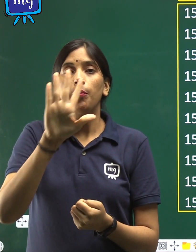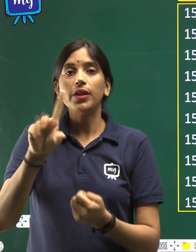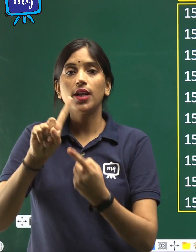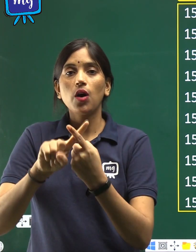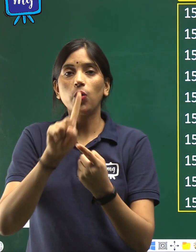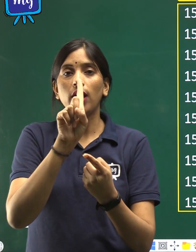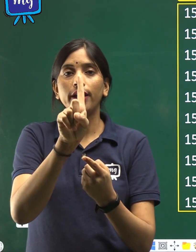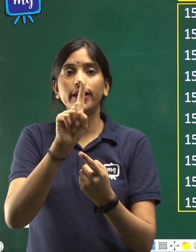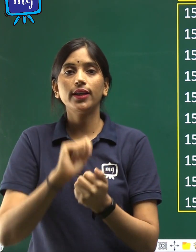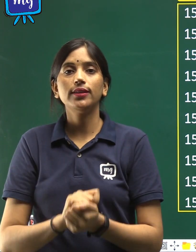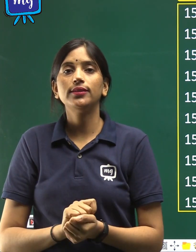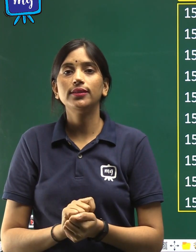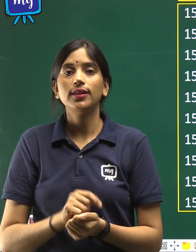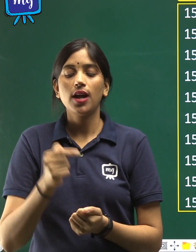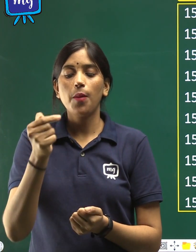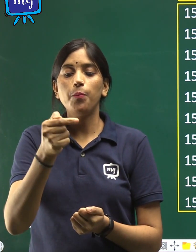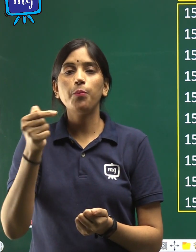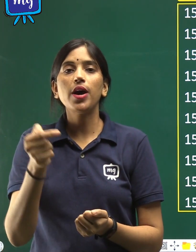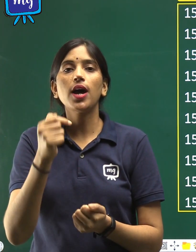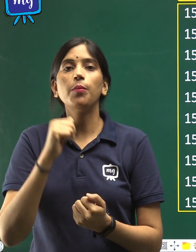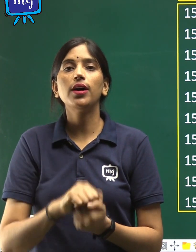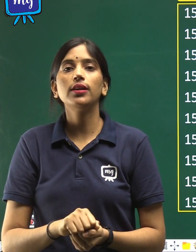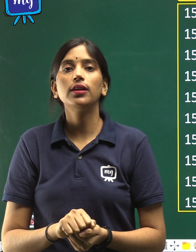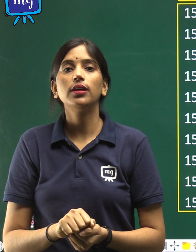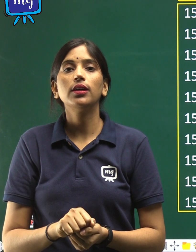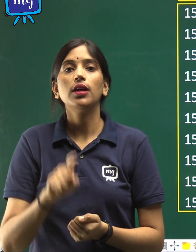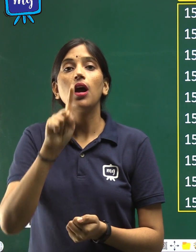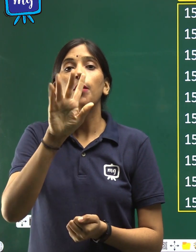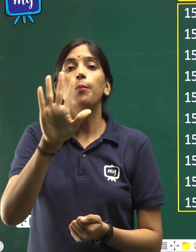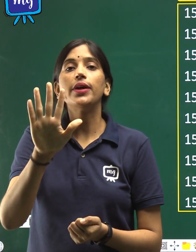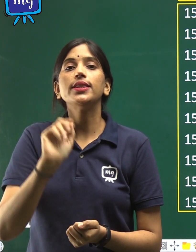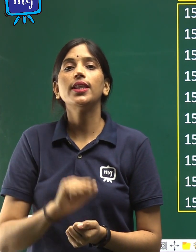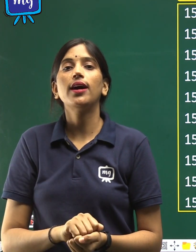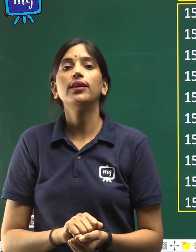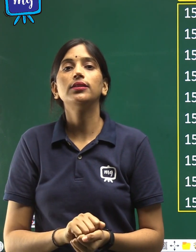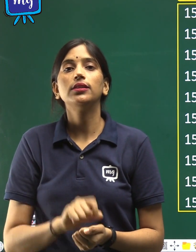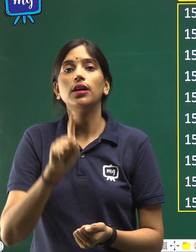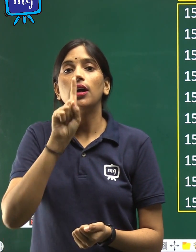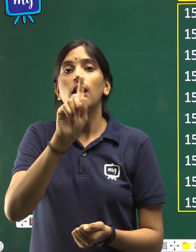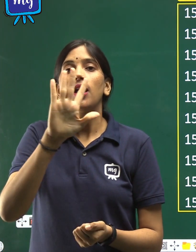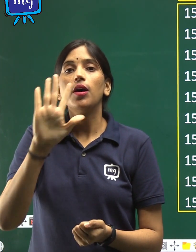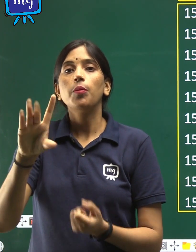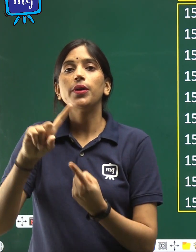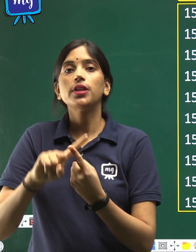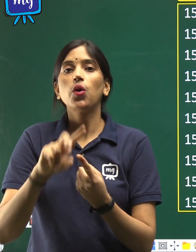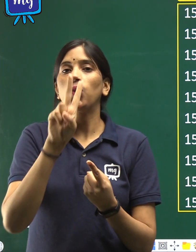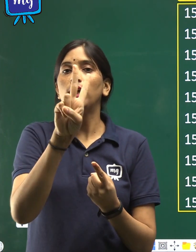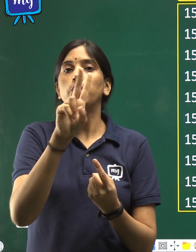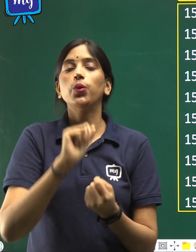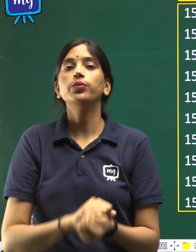15 गुणा 1 बराबर 15। 15 गुणा 2